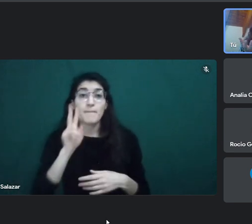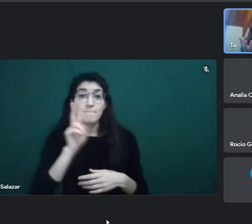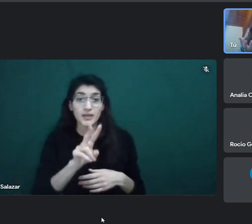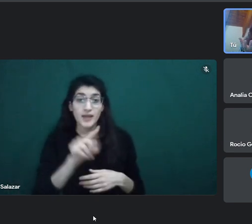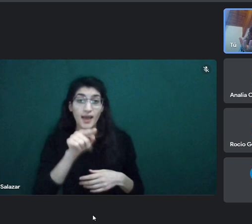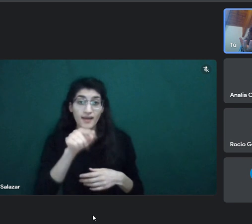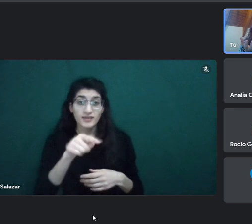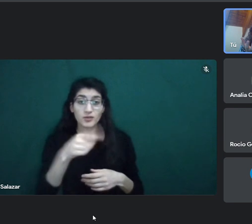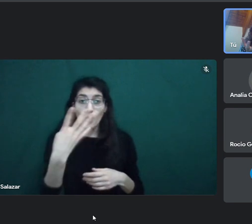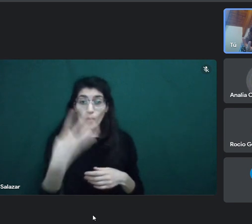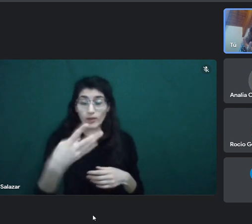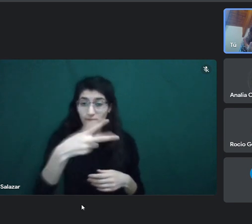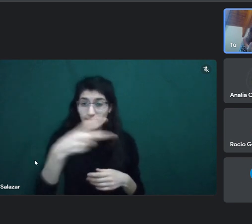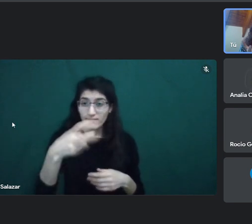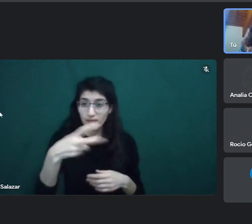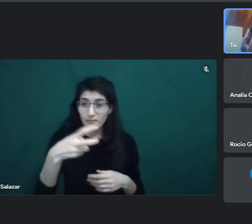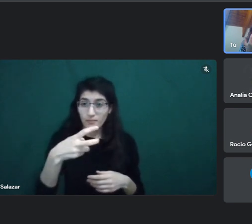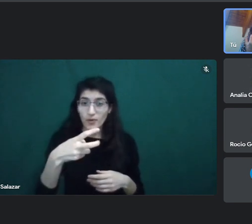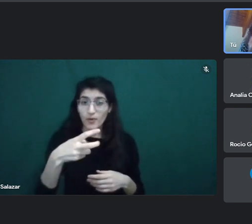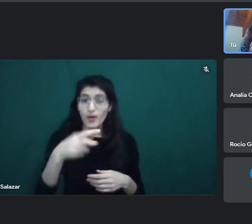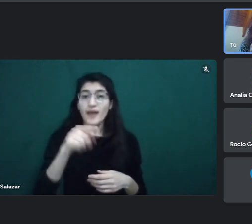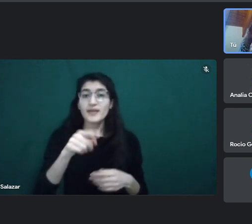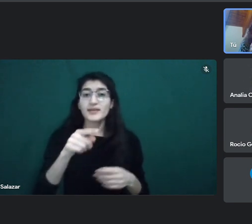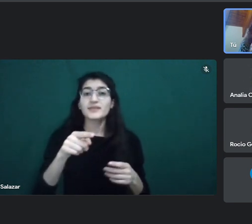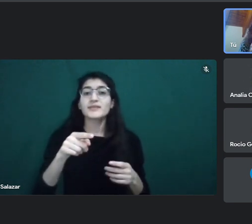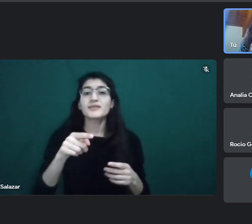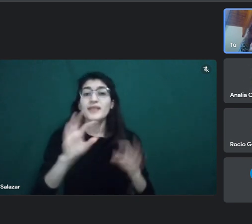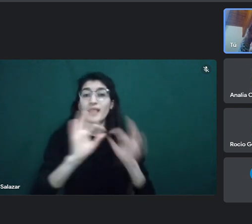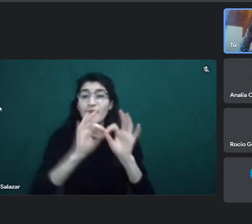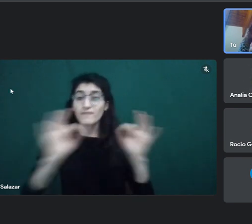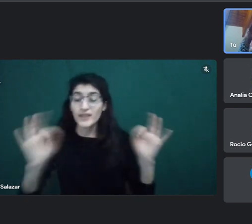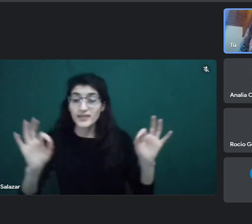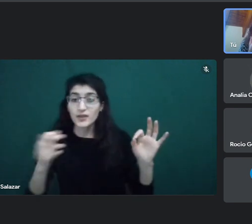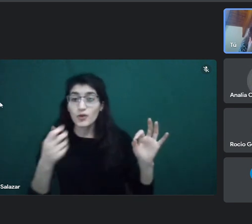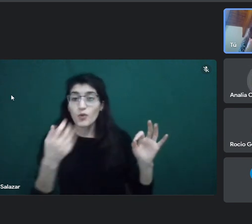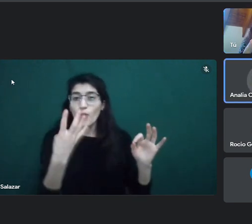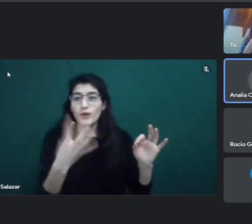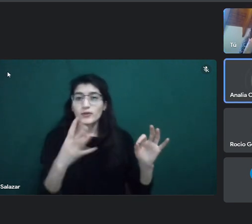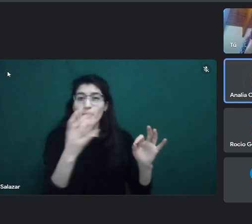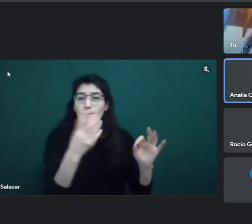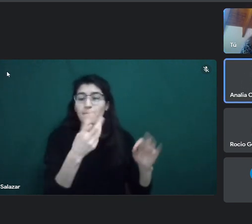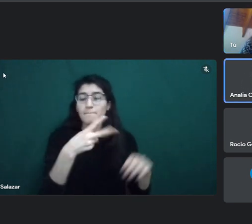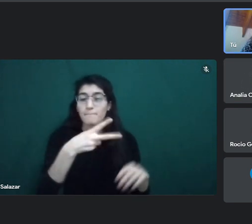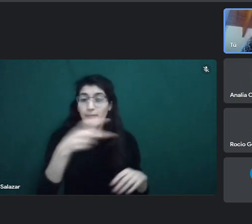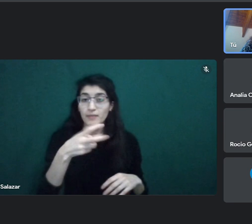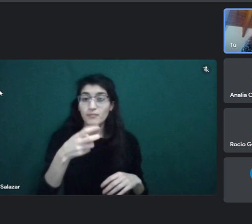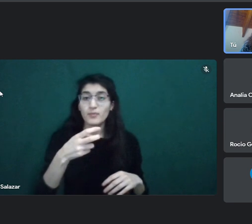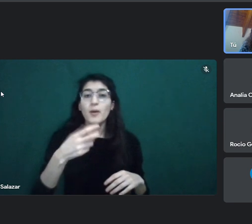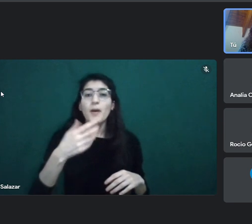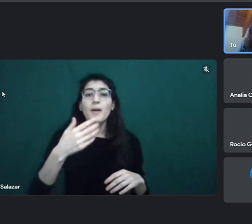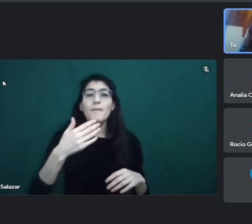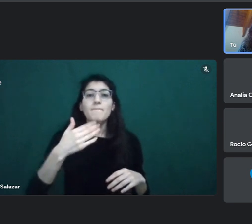frase verbal está compuesta por cuatro verbos. El más importante es